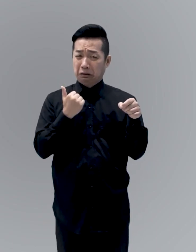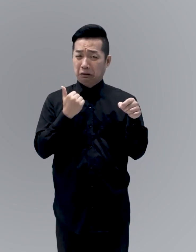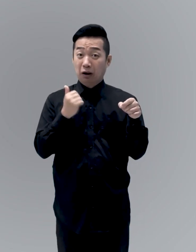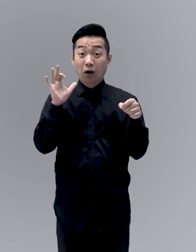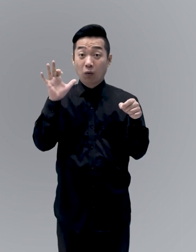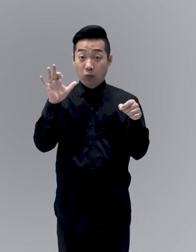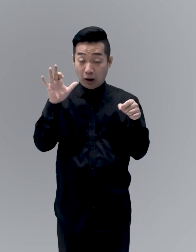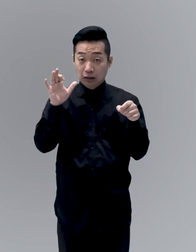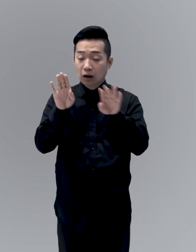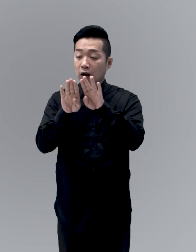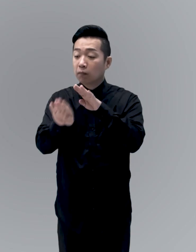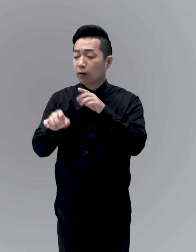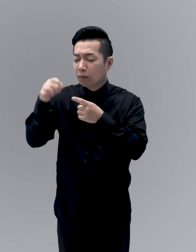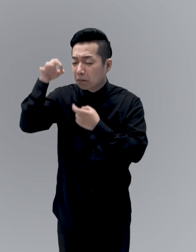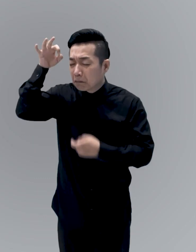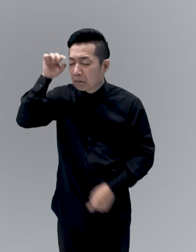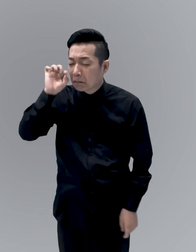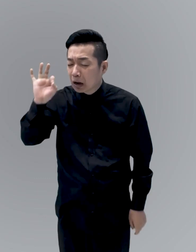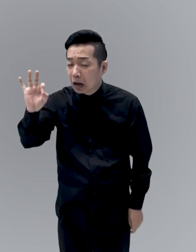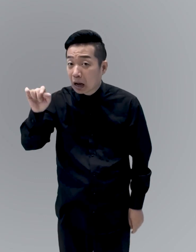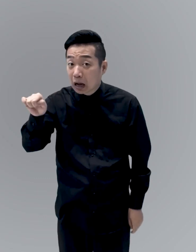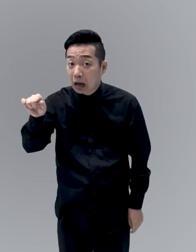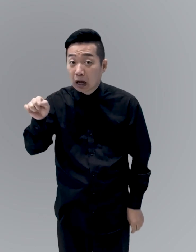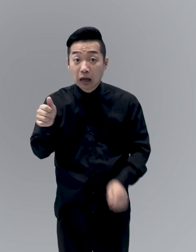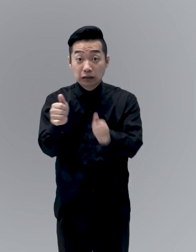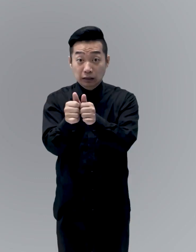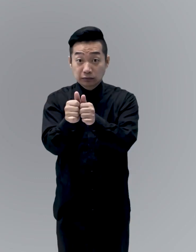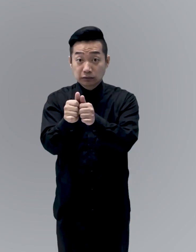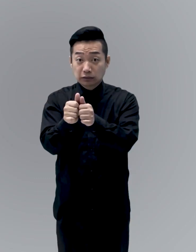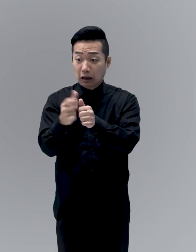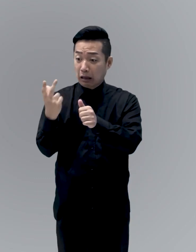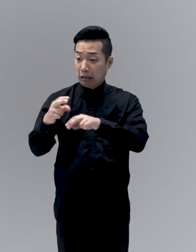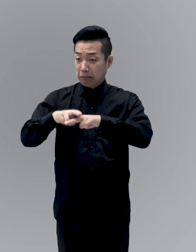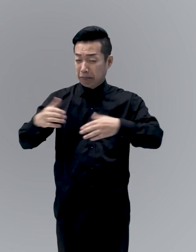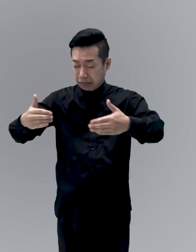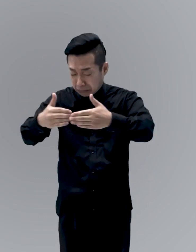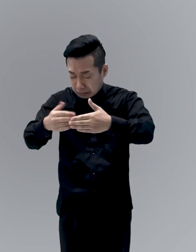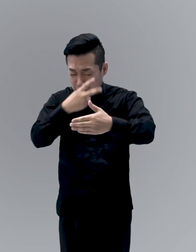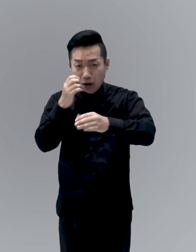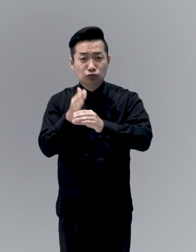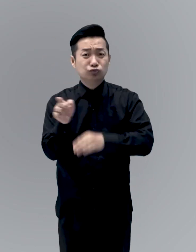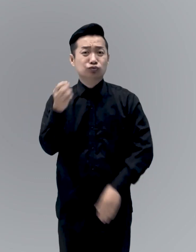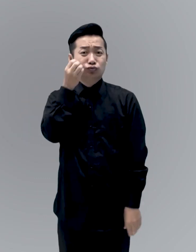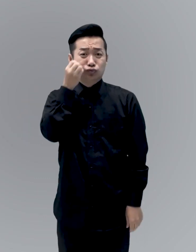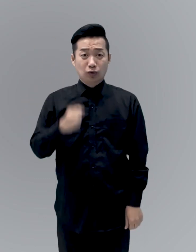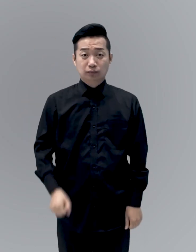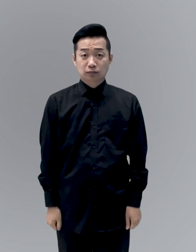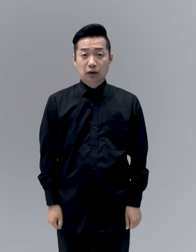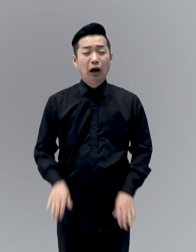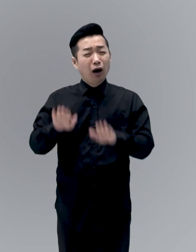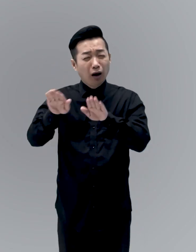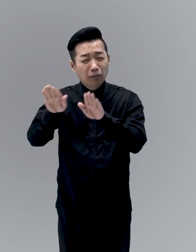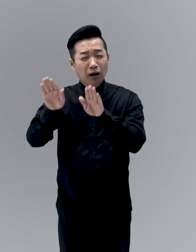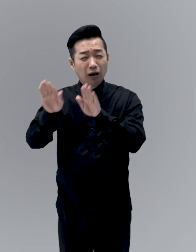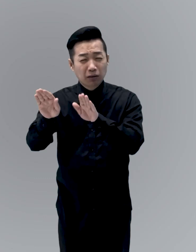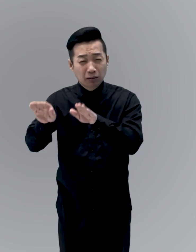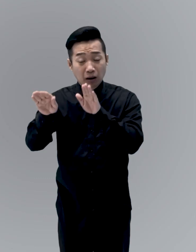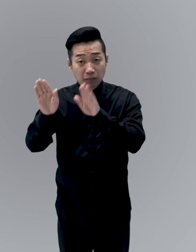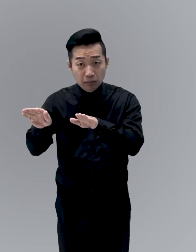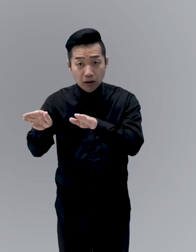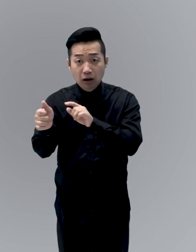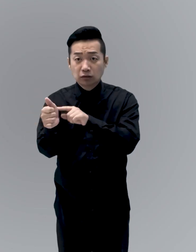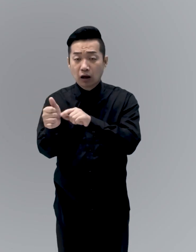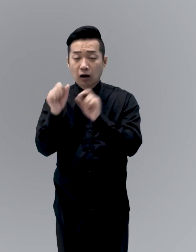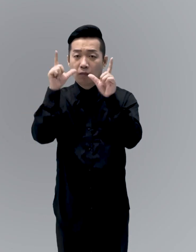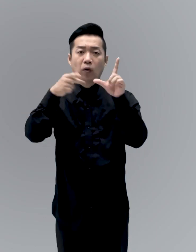지쳐 화장실을 살짝 들여다보자 그 남잔 변기를 껴안은 채 자고 있었다. 아무리 흔들어 보아도